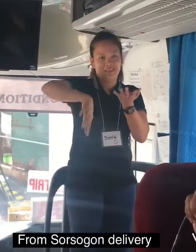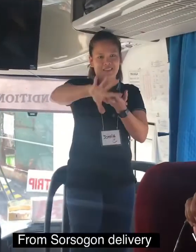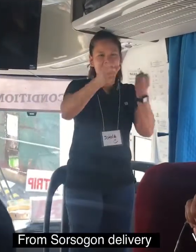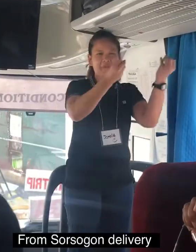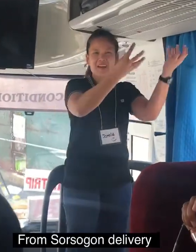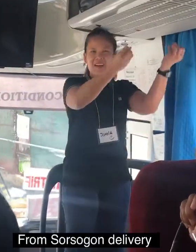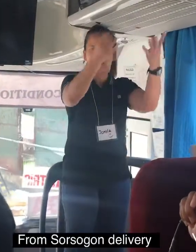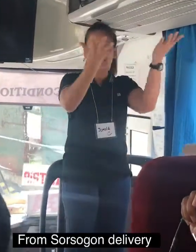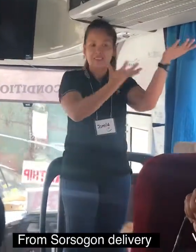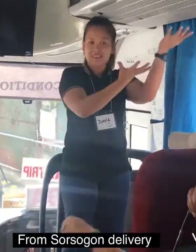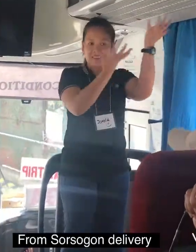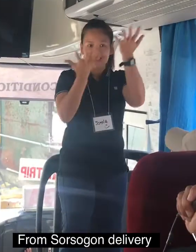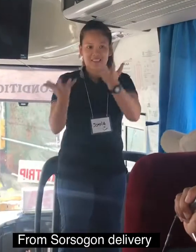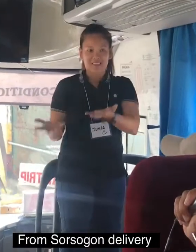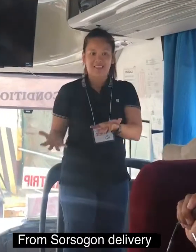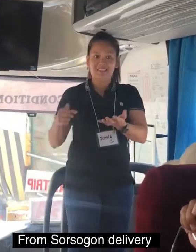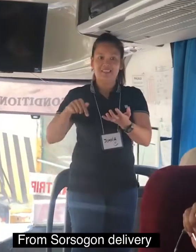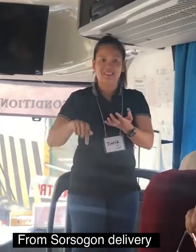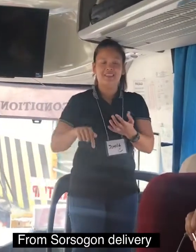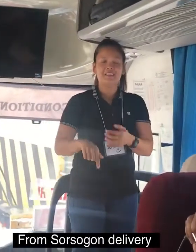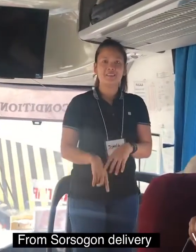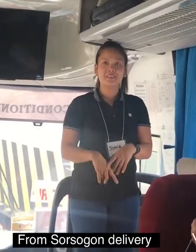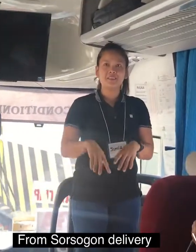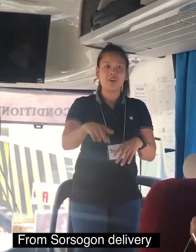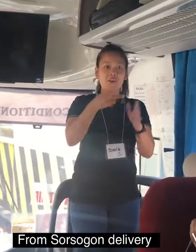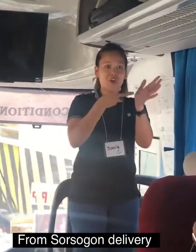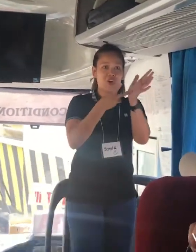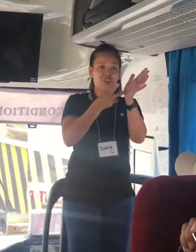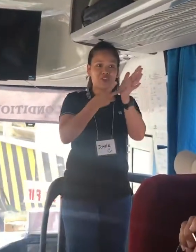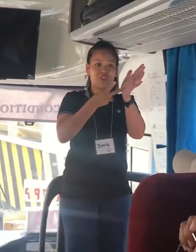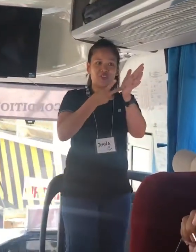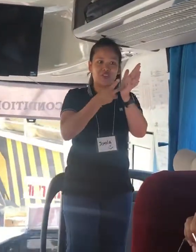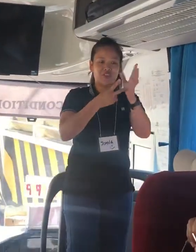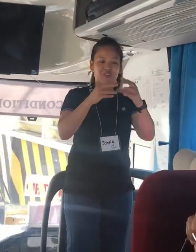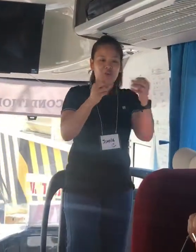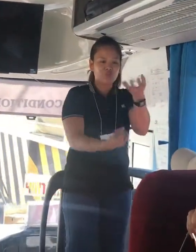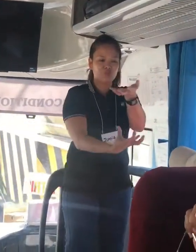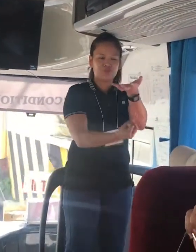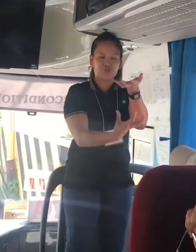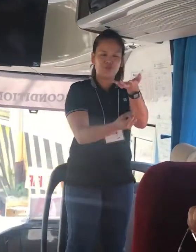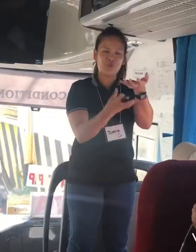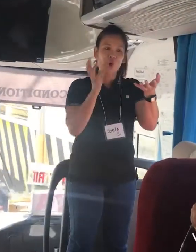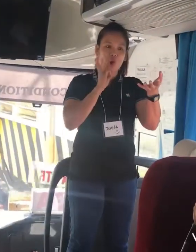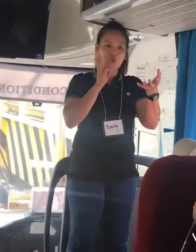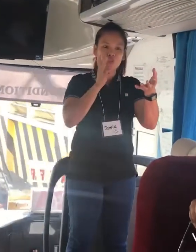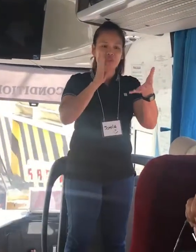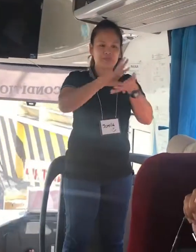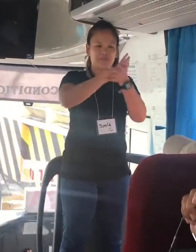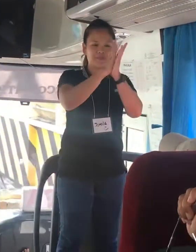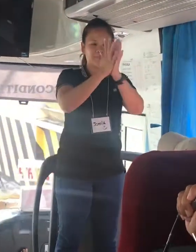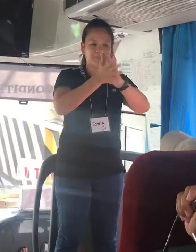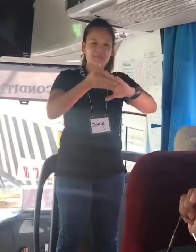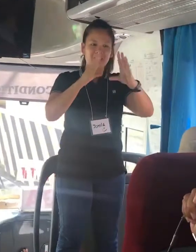Yung pili naman, ang dami nito sa sorsogon, yung kahoy, at ginagawa dito. Yung pinaka